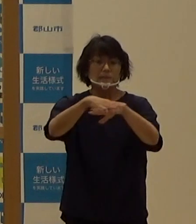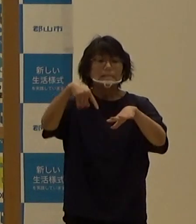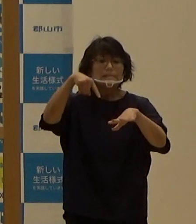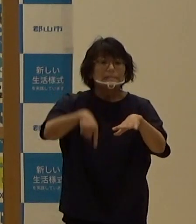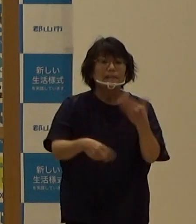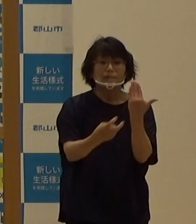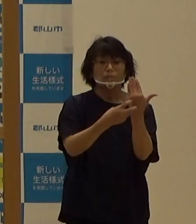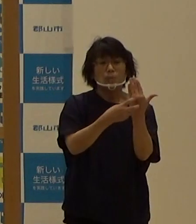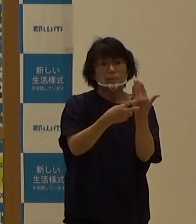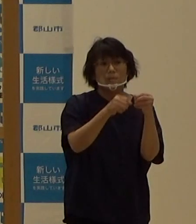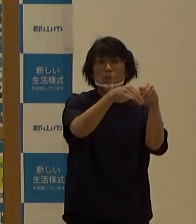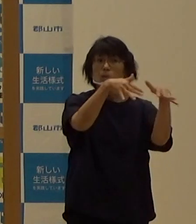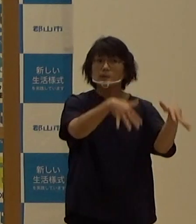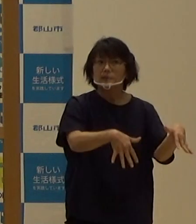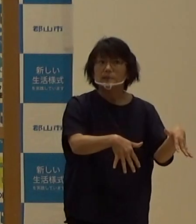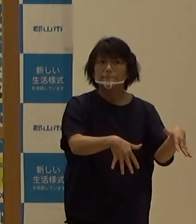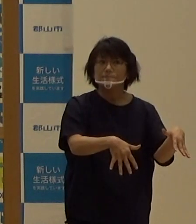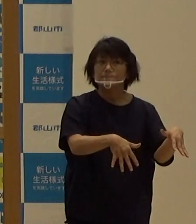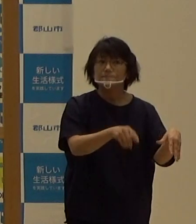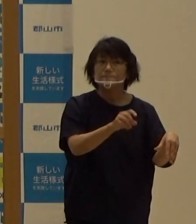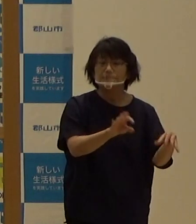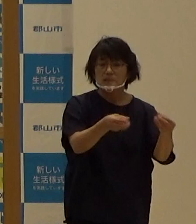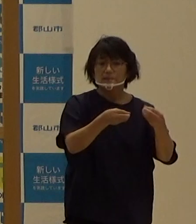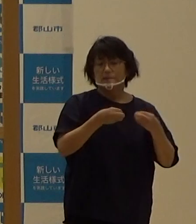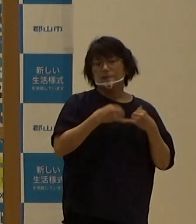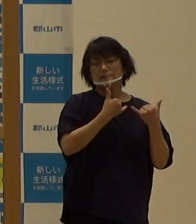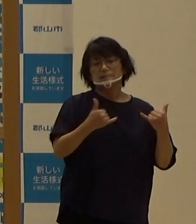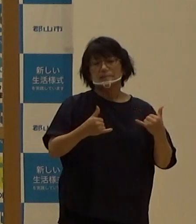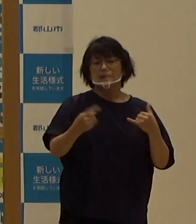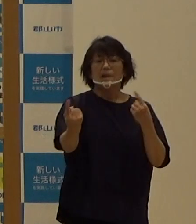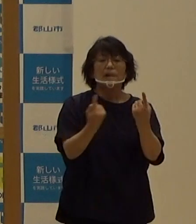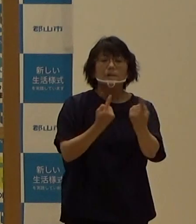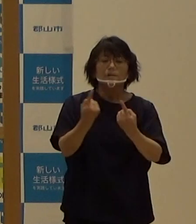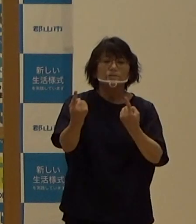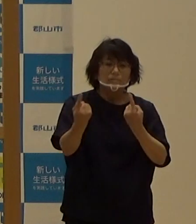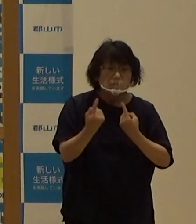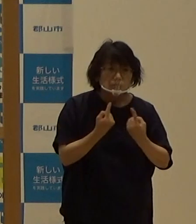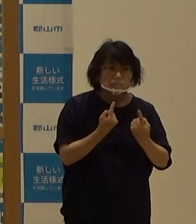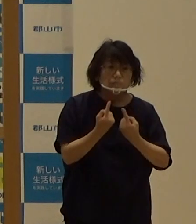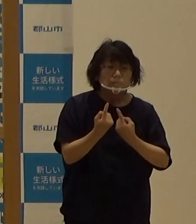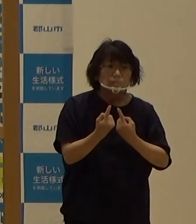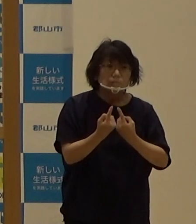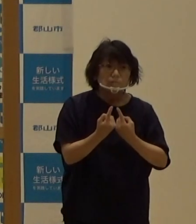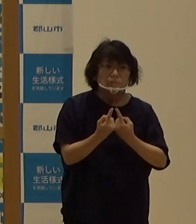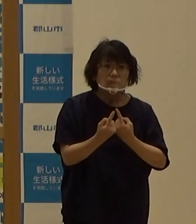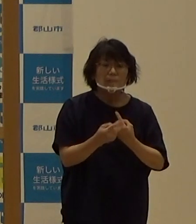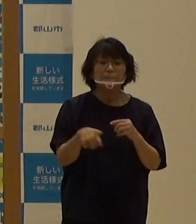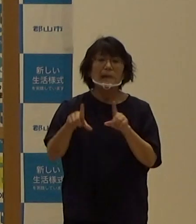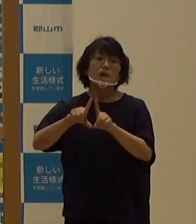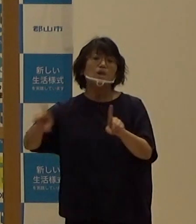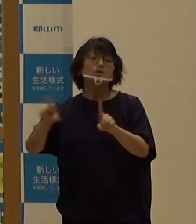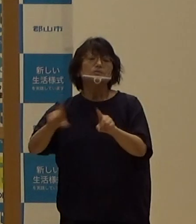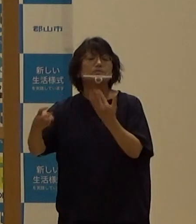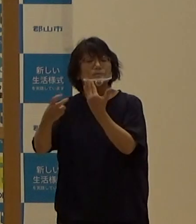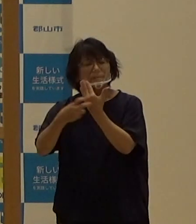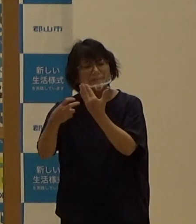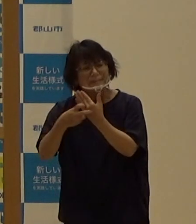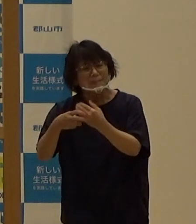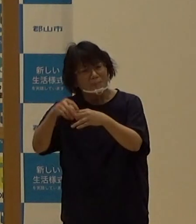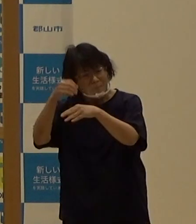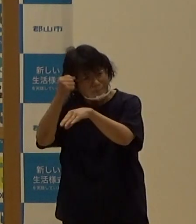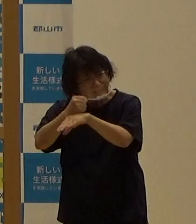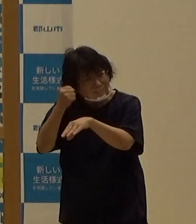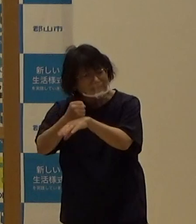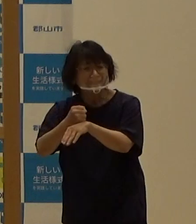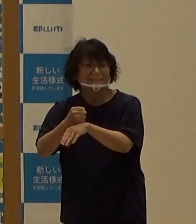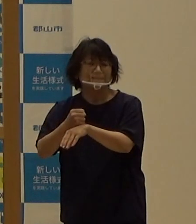から感染者が日に日に、受け入れがどんどん進んでいて、一般診療の提供が本当に厳しい、診療科